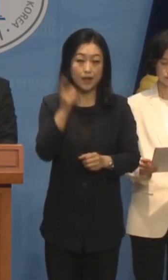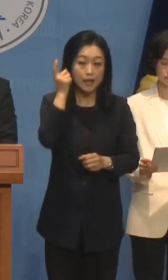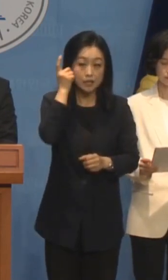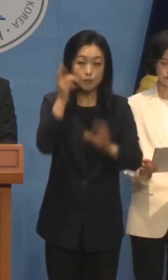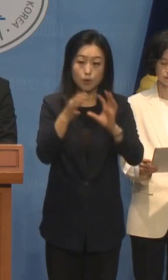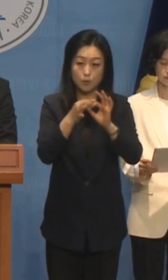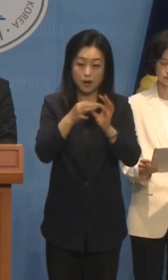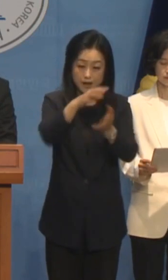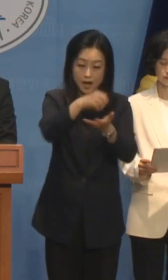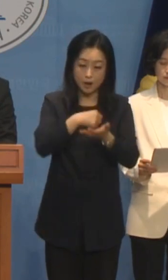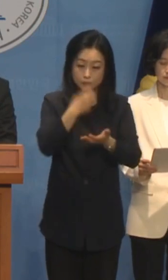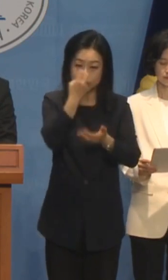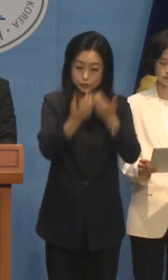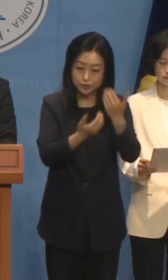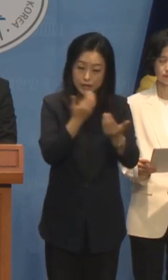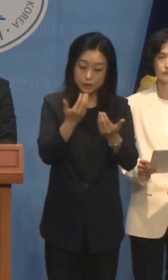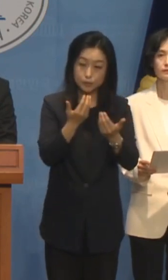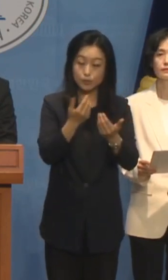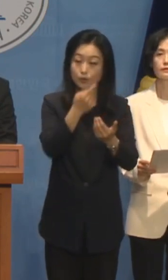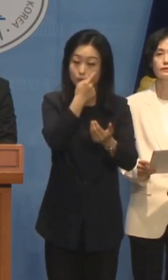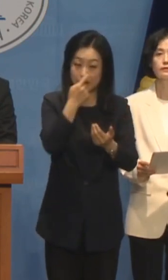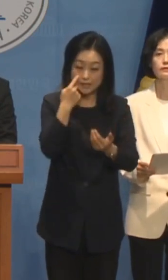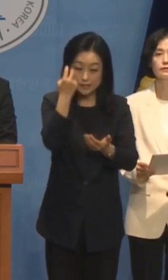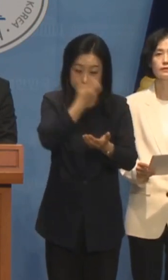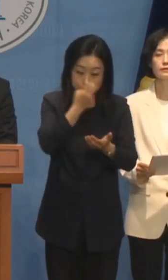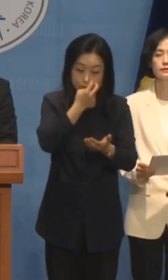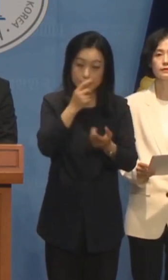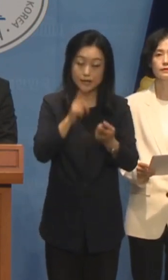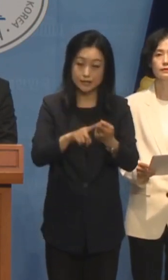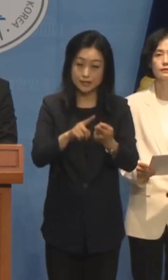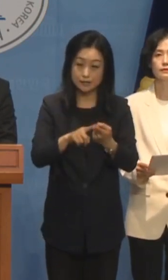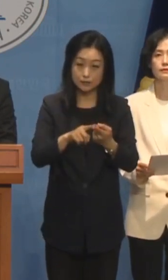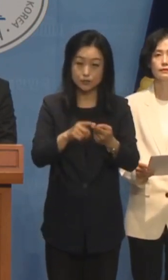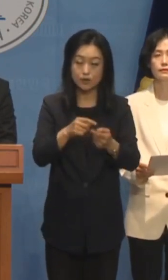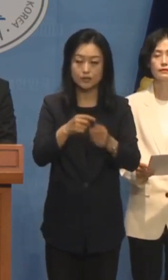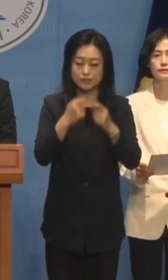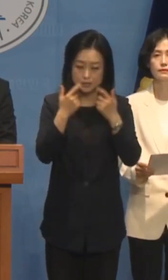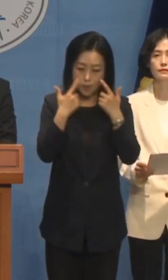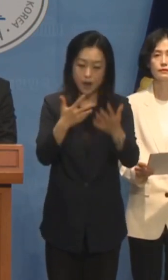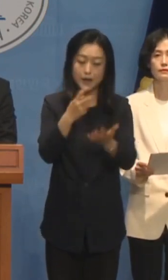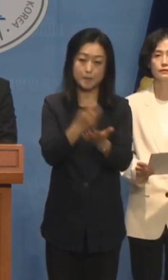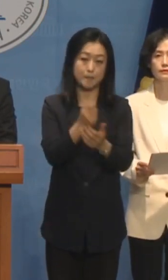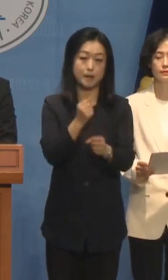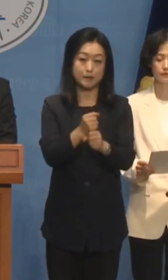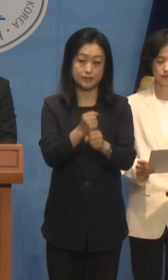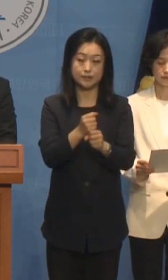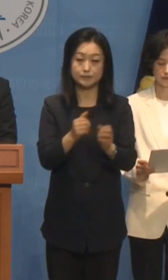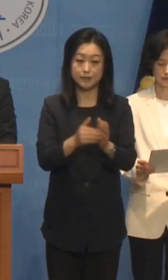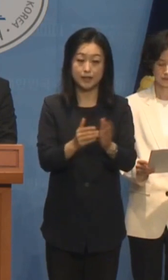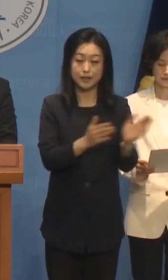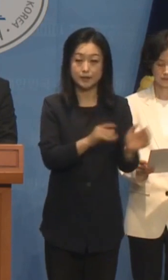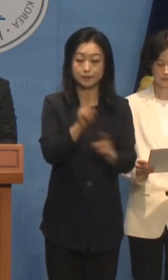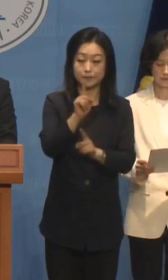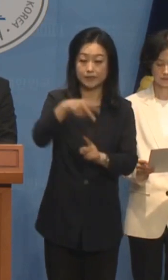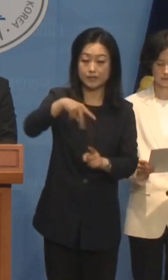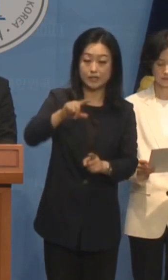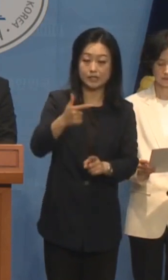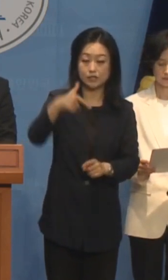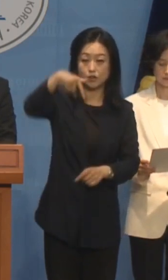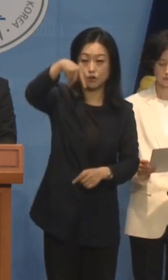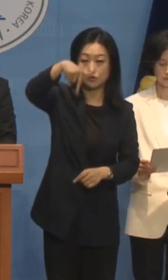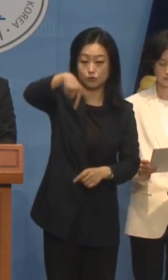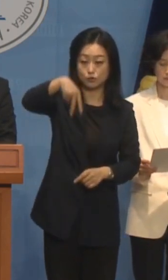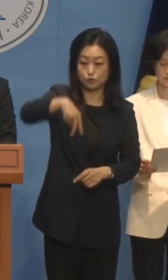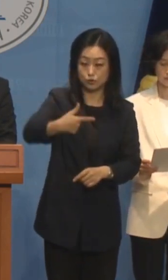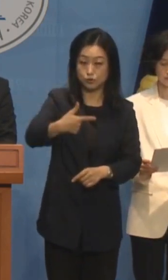검증 방법 역시 규정하면서 그간의 악습을 차단합니다. 고 이선균 씨와 같이 수사